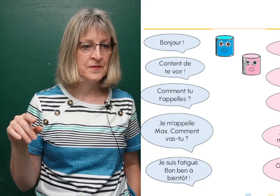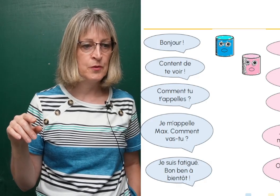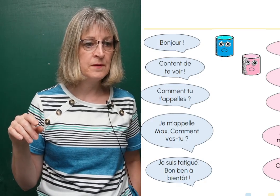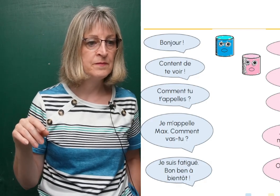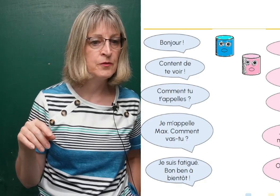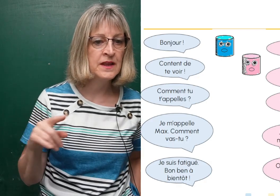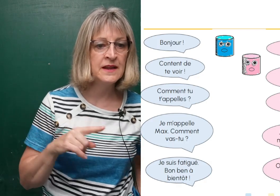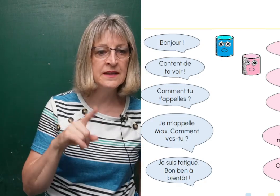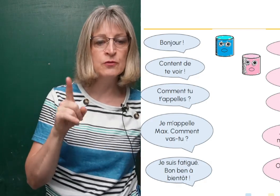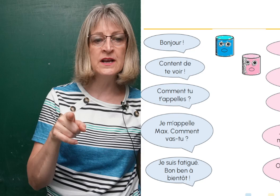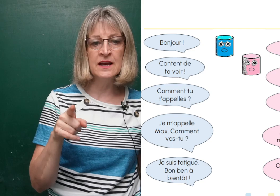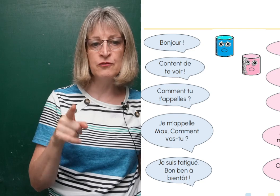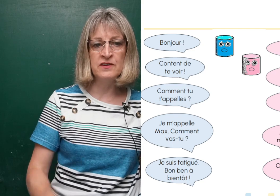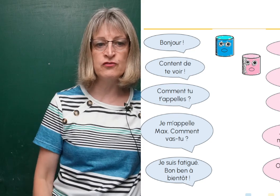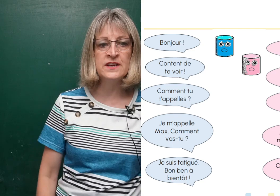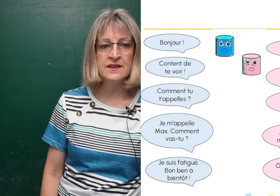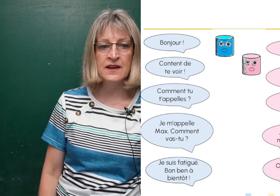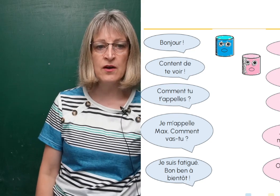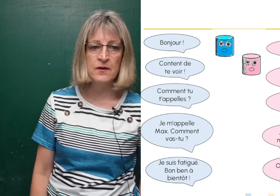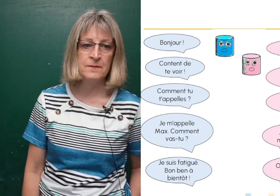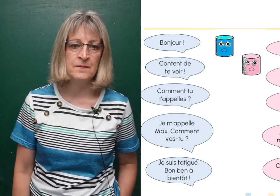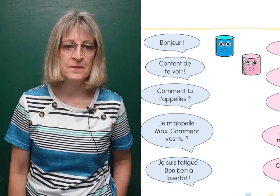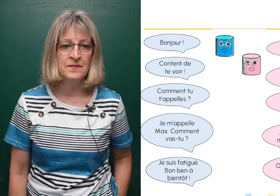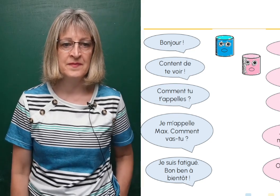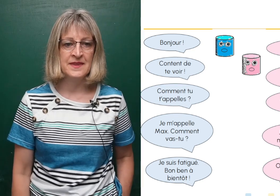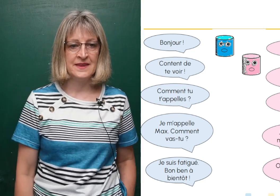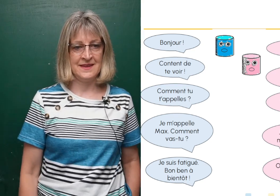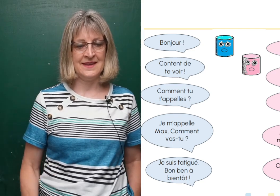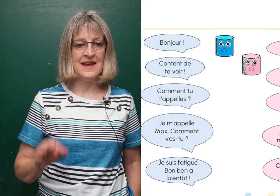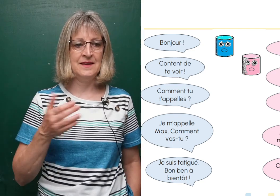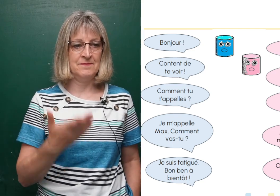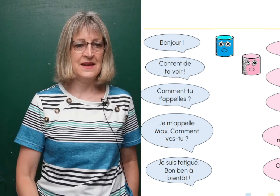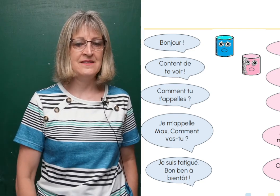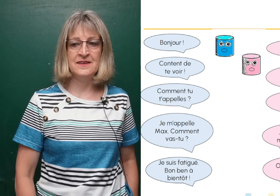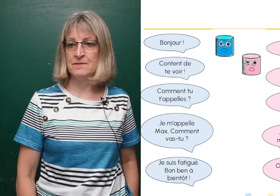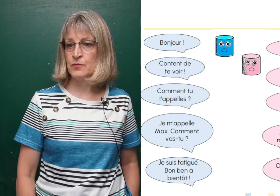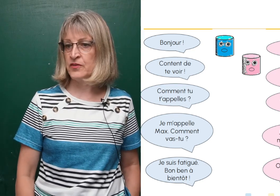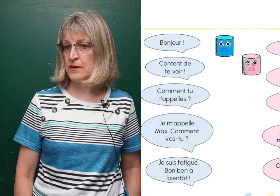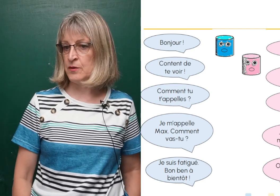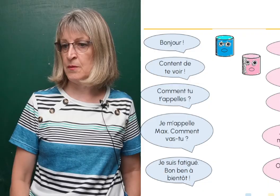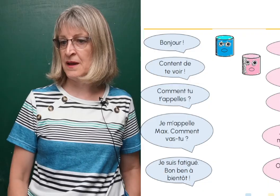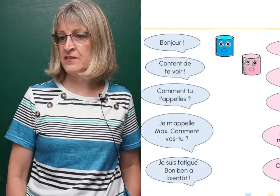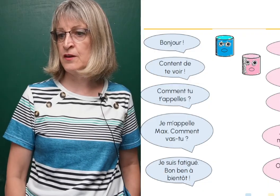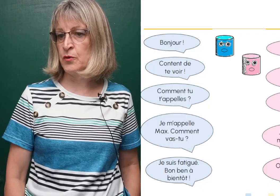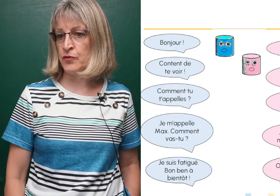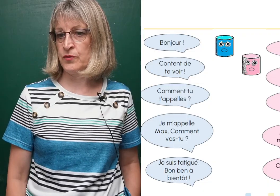Toi? Donc Nathalie, donc Claire, tu fais Julie. D'accord? Allez, allez-y. Donc c'est Max qui commence.